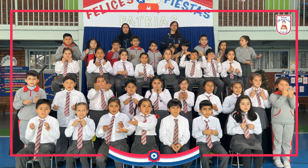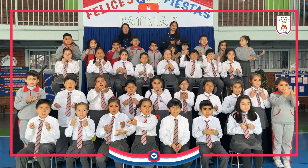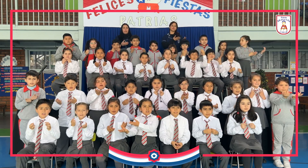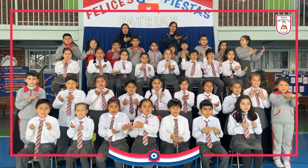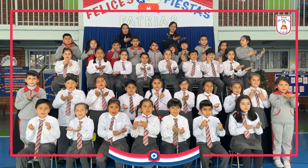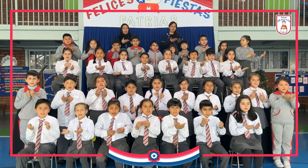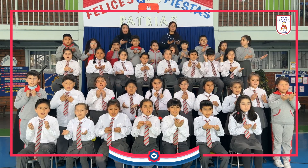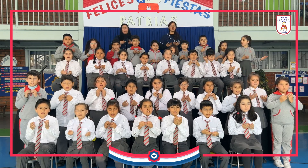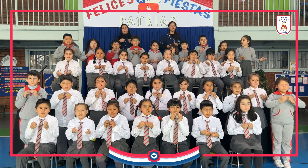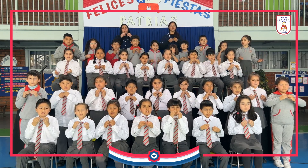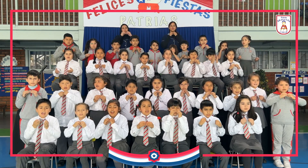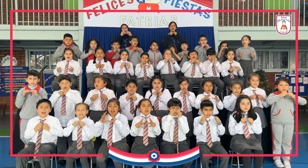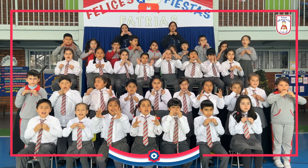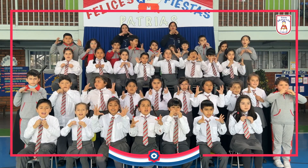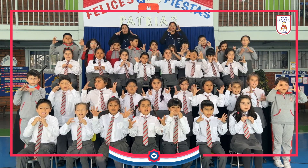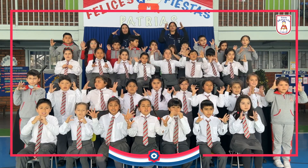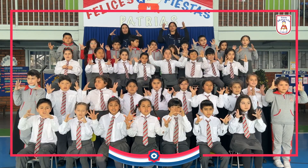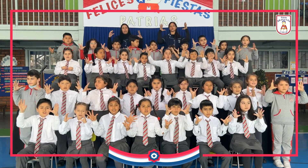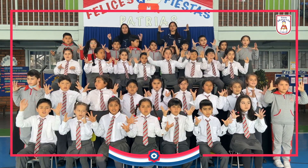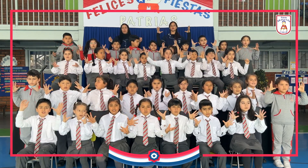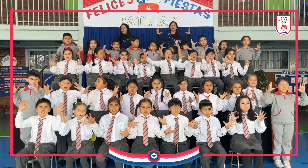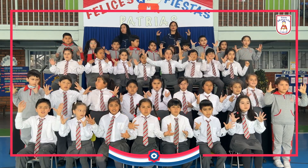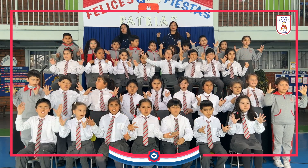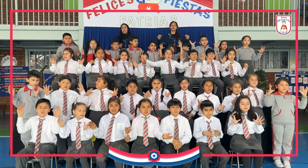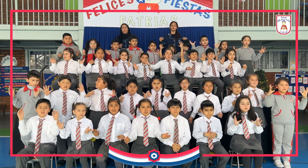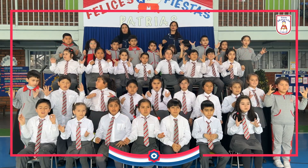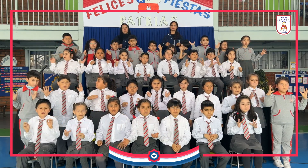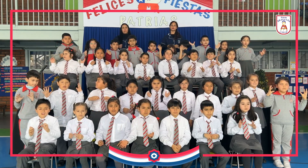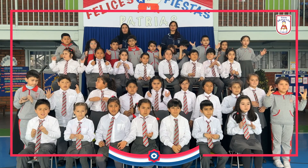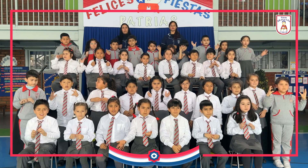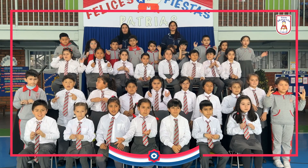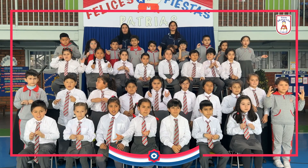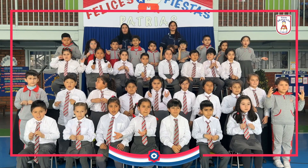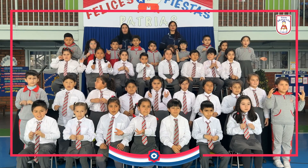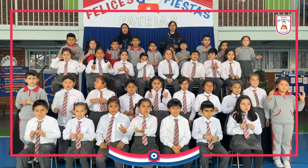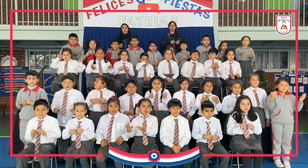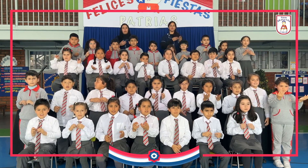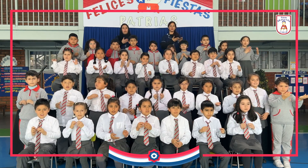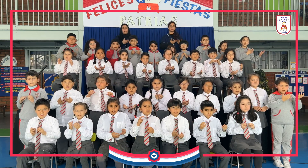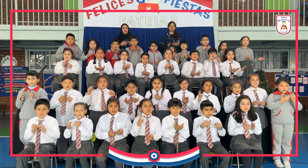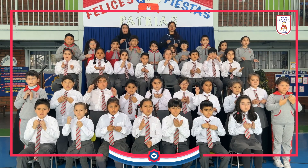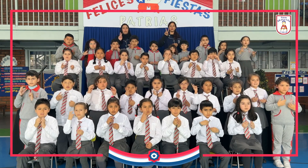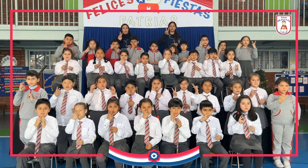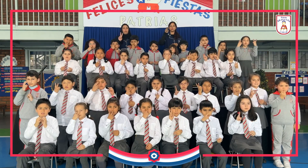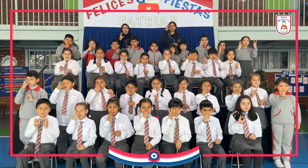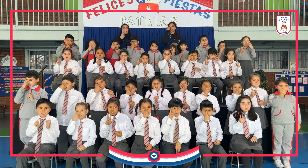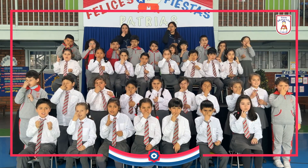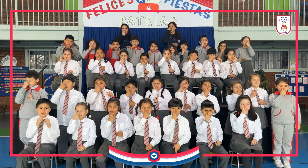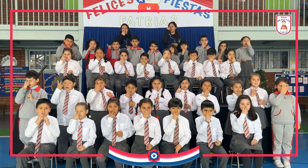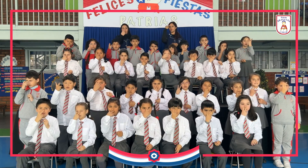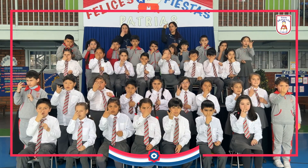que me ha dado tanto, me dio los